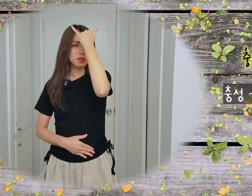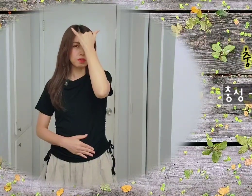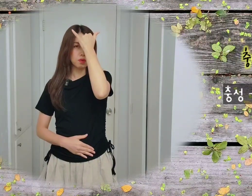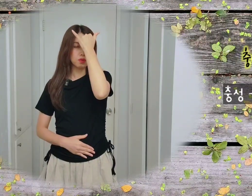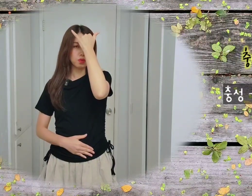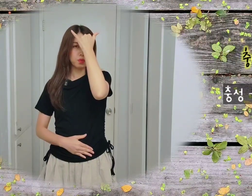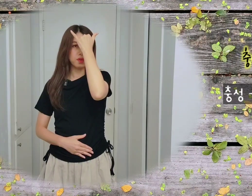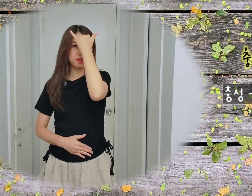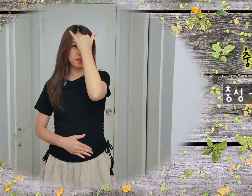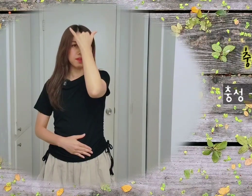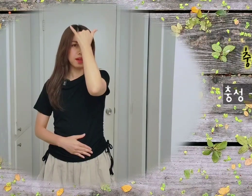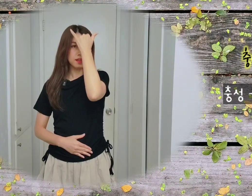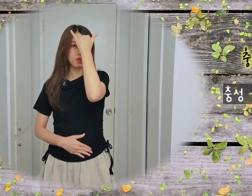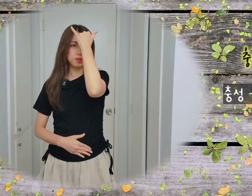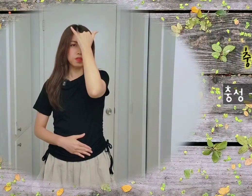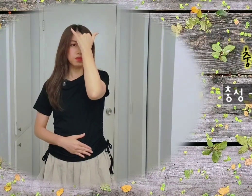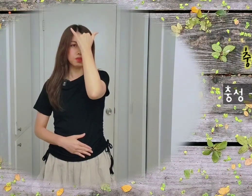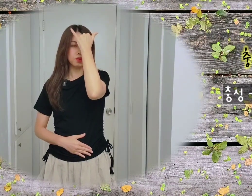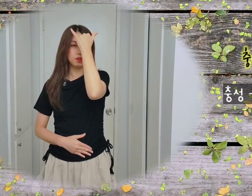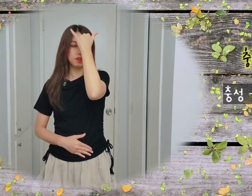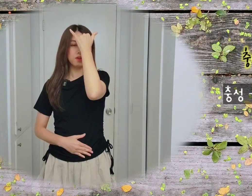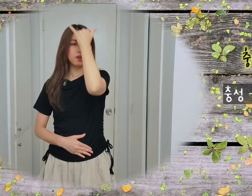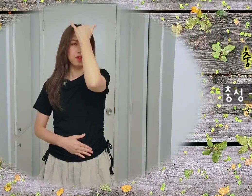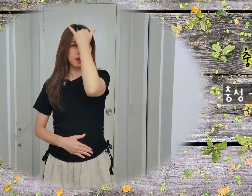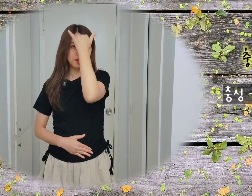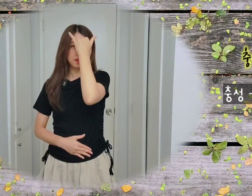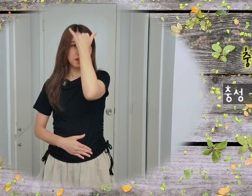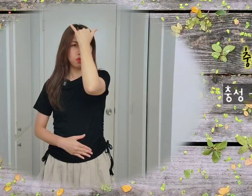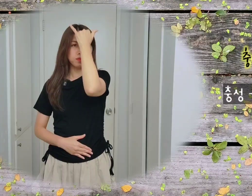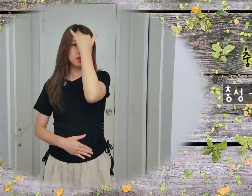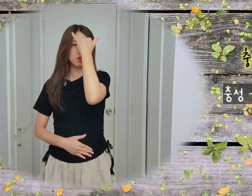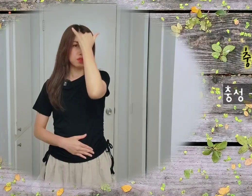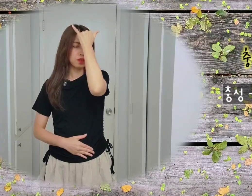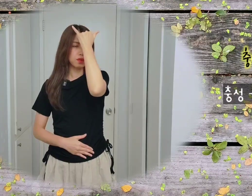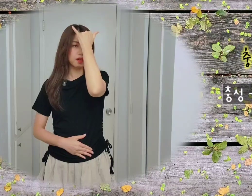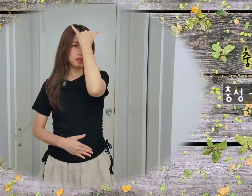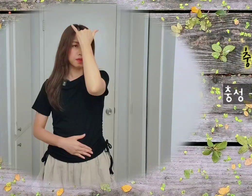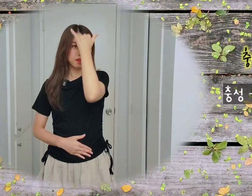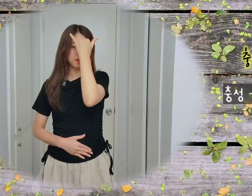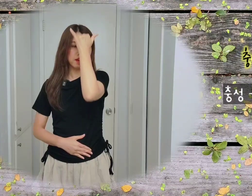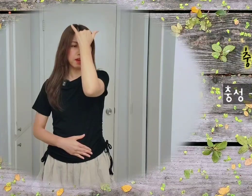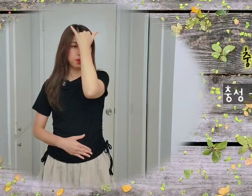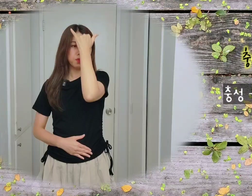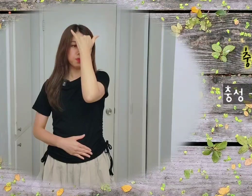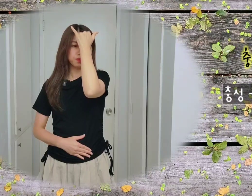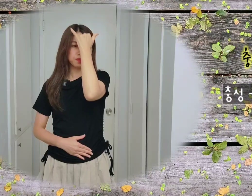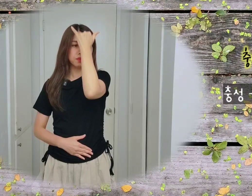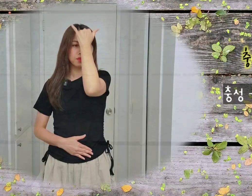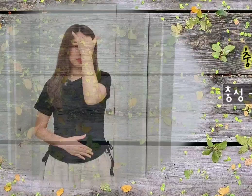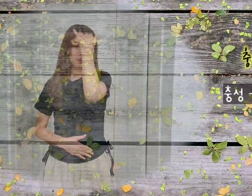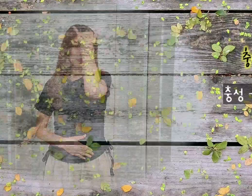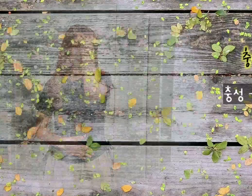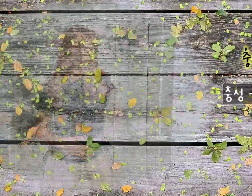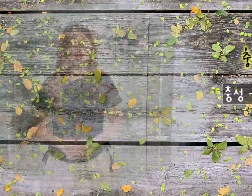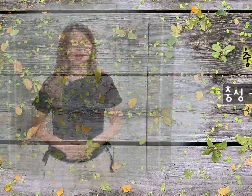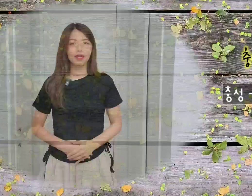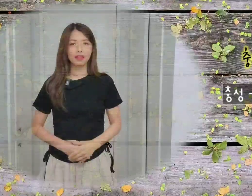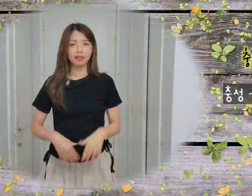대고만 있었던 것처럼 보이는데 살짝 움직여 준 거거든요. 그러니까 살짝 이렇게 움직여 주신다고 생각하시면 돼요. 상하로.